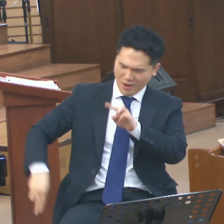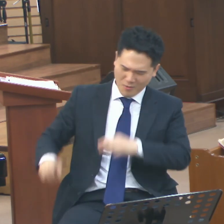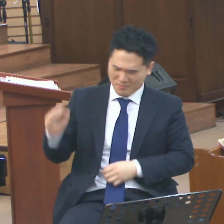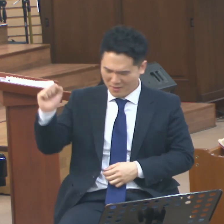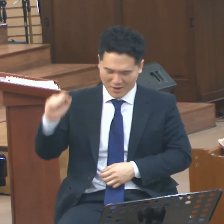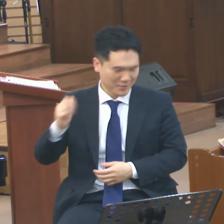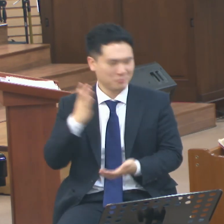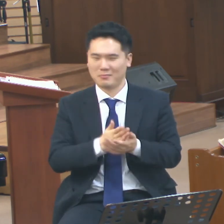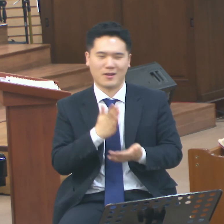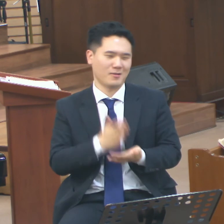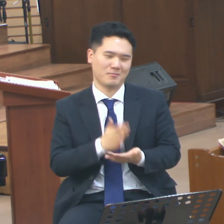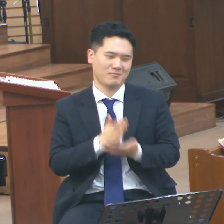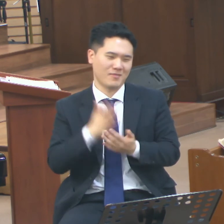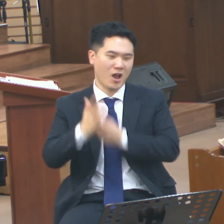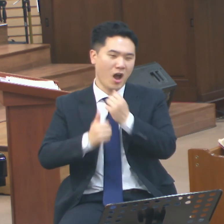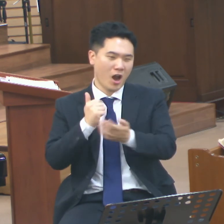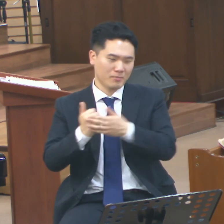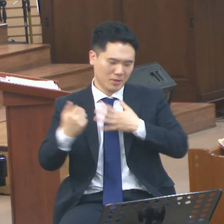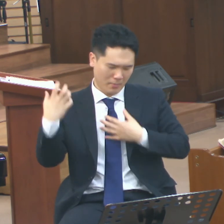뭐.